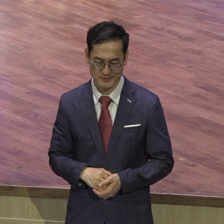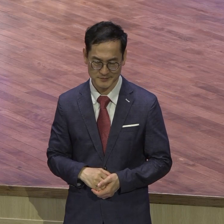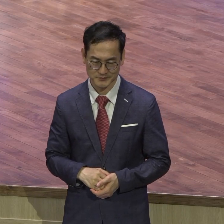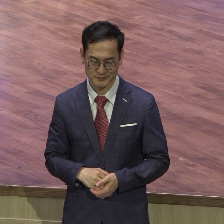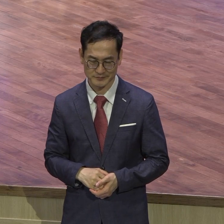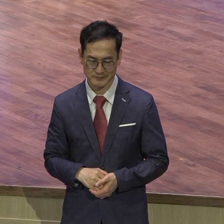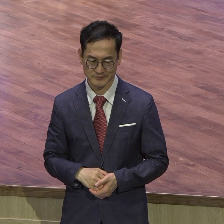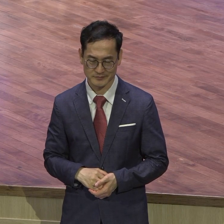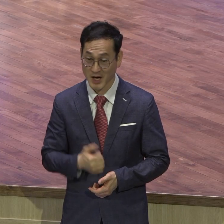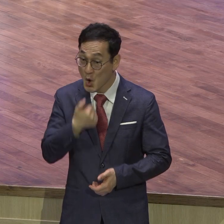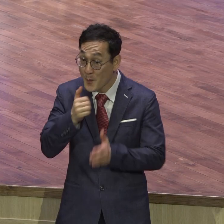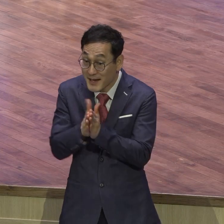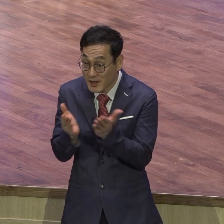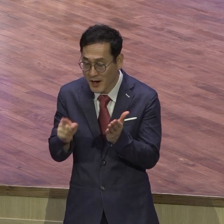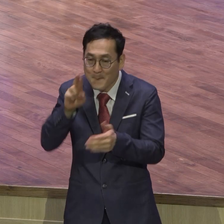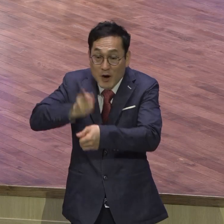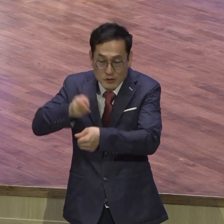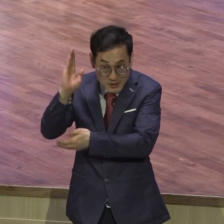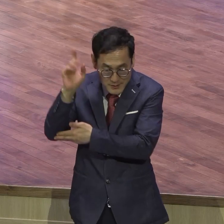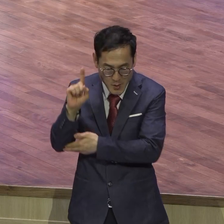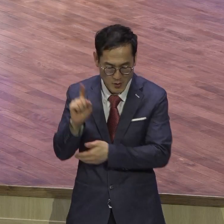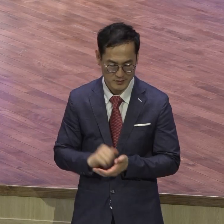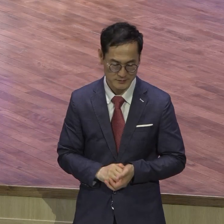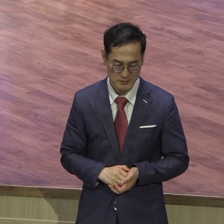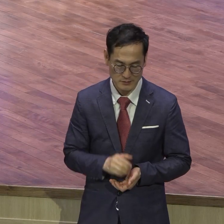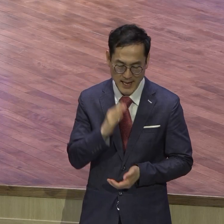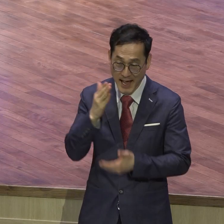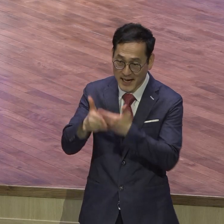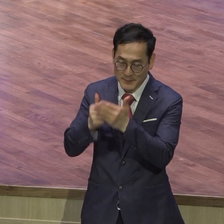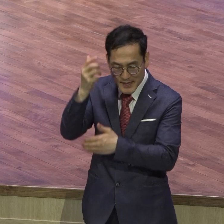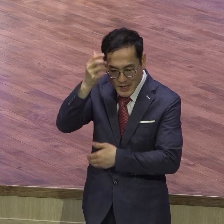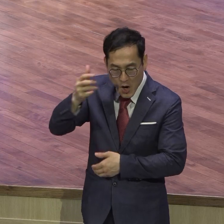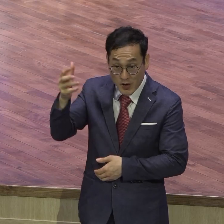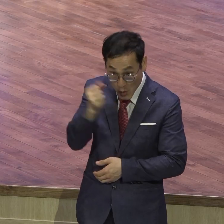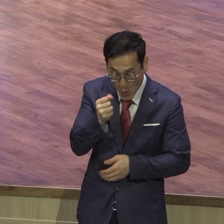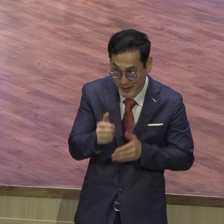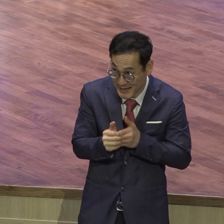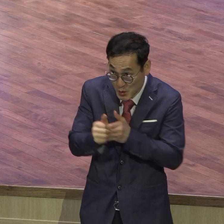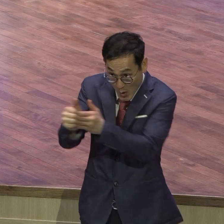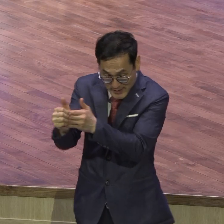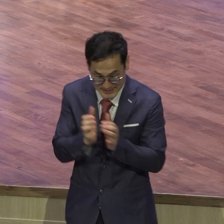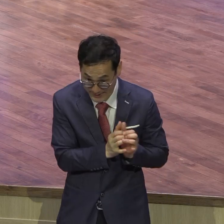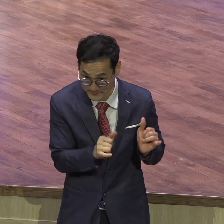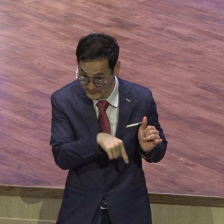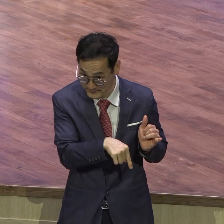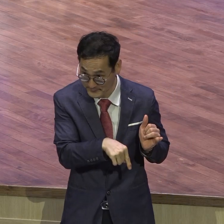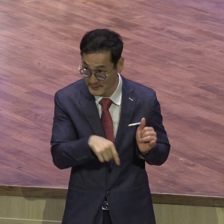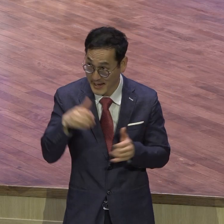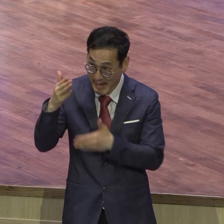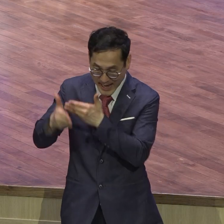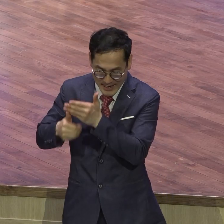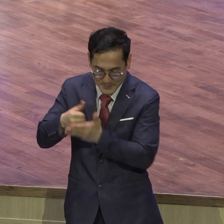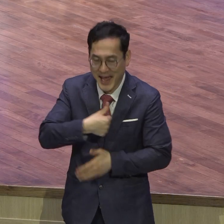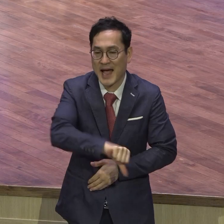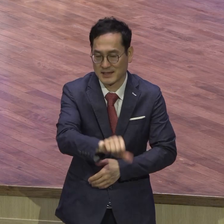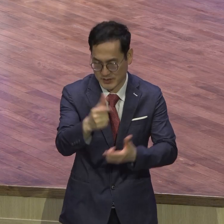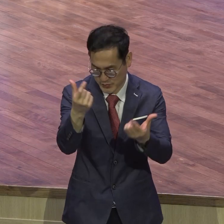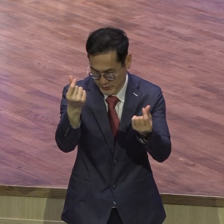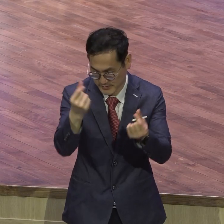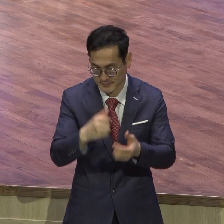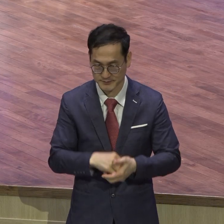바울이 고백합니다 무럿 하나님의 영으로 인도함을 받는 사람은 곧 하나님의 아들이라고 했어요